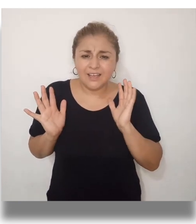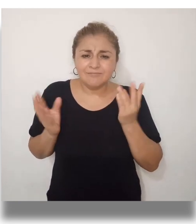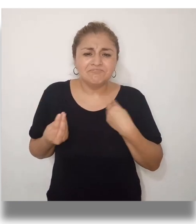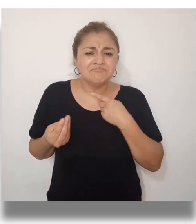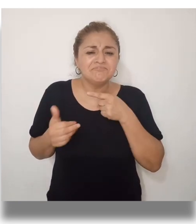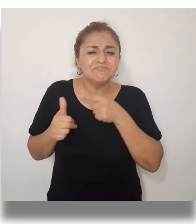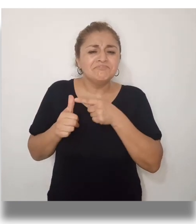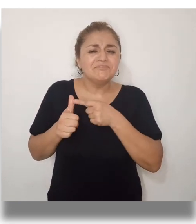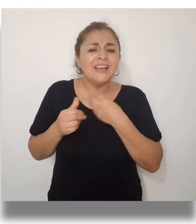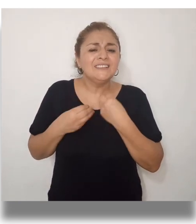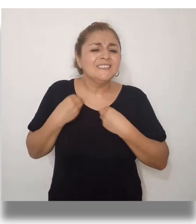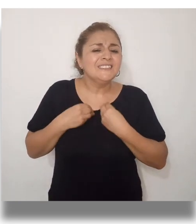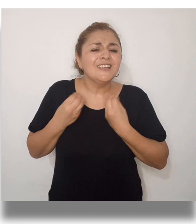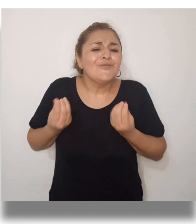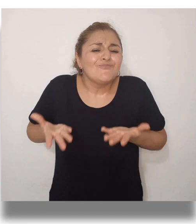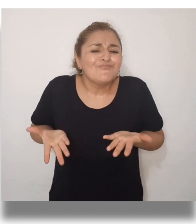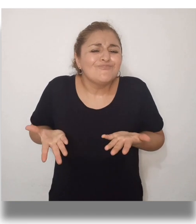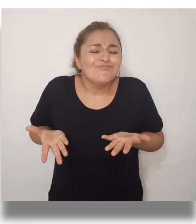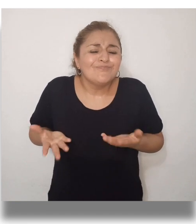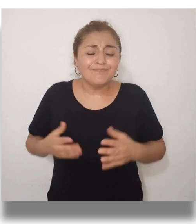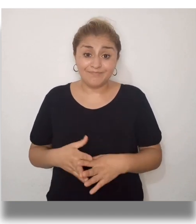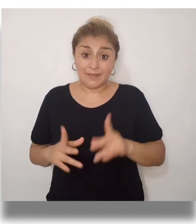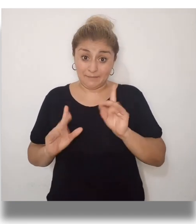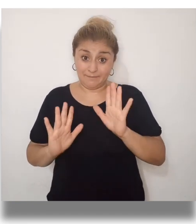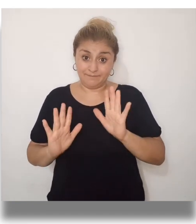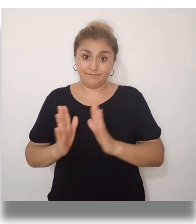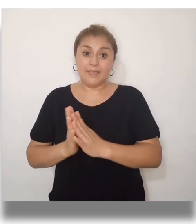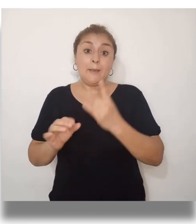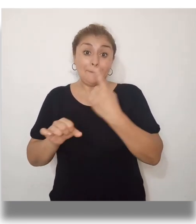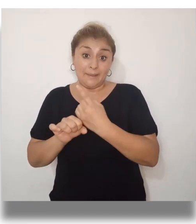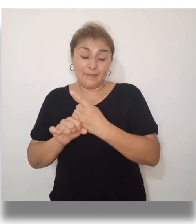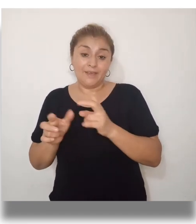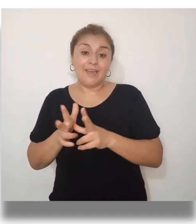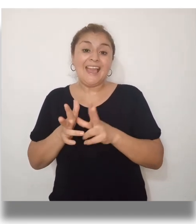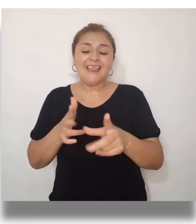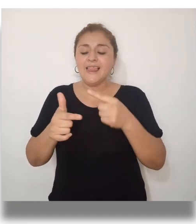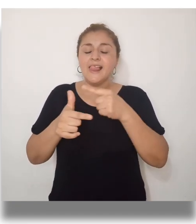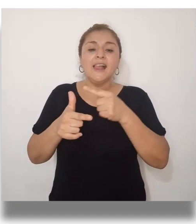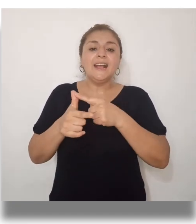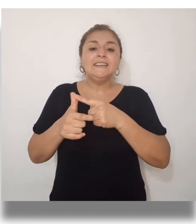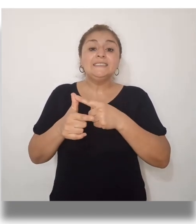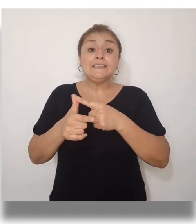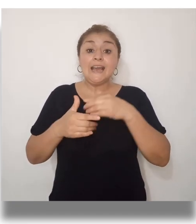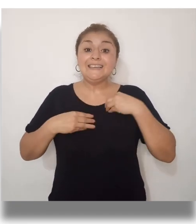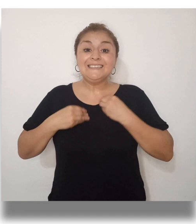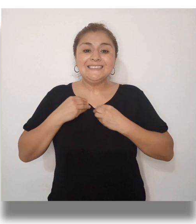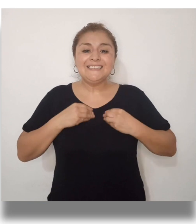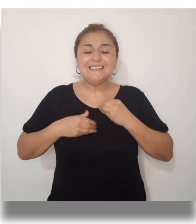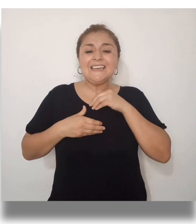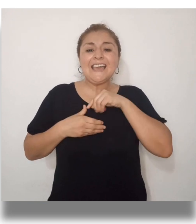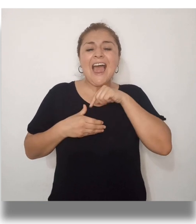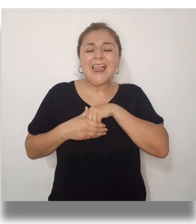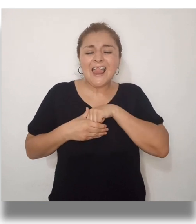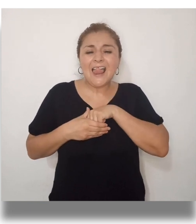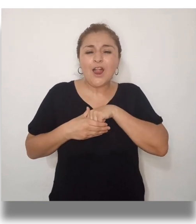Cómo se sentía este muchacho en primer lugar Fíjate que él